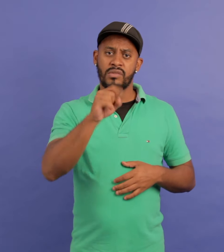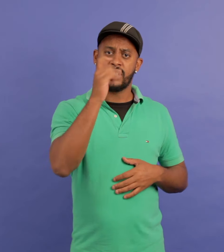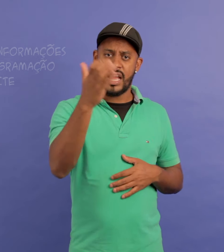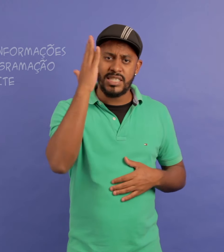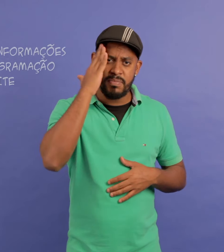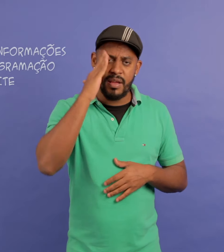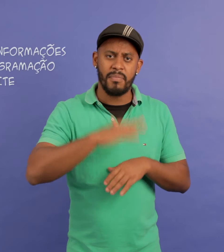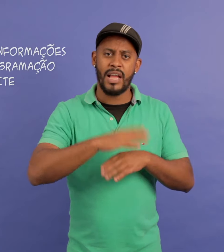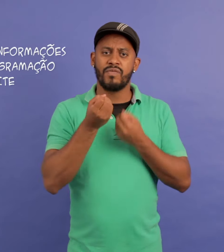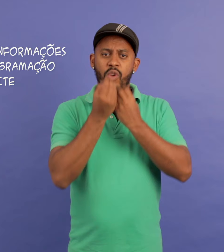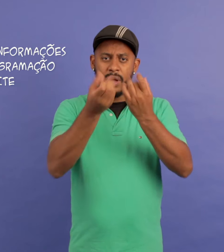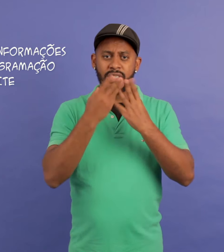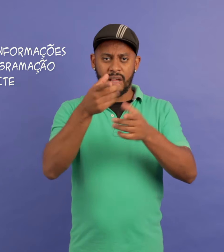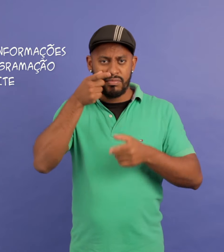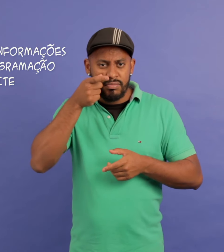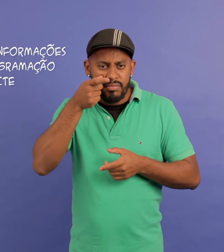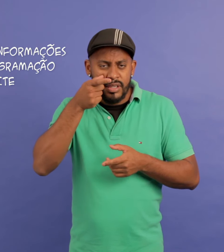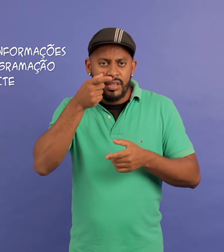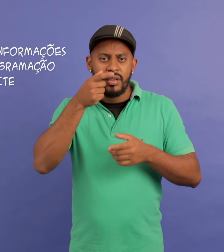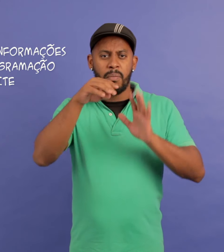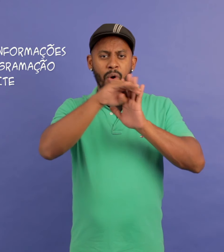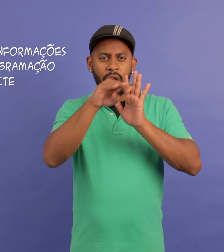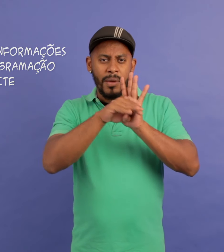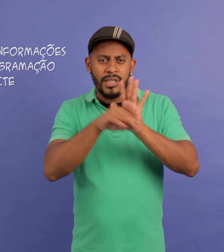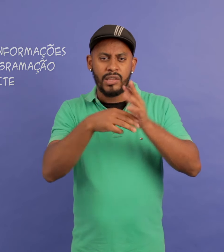Acesse mais informações sobre nossa programação no site.